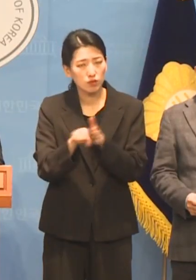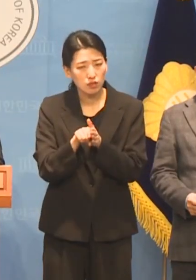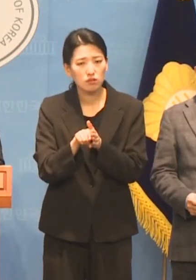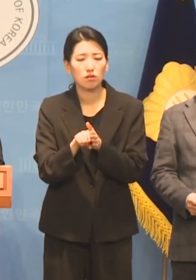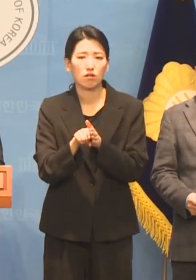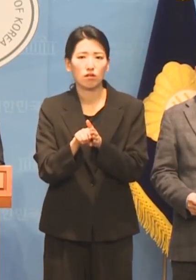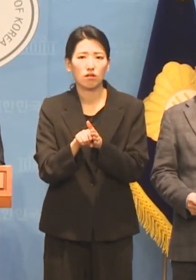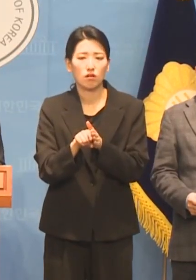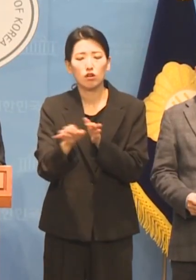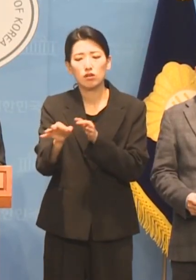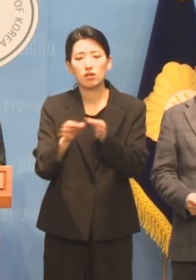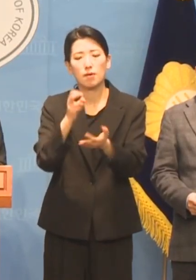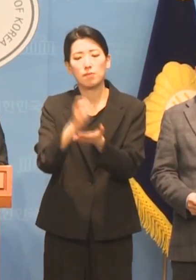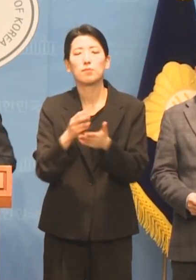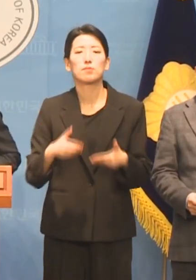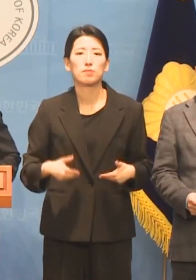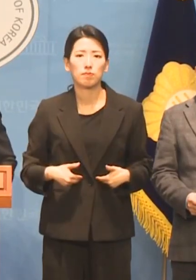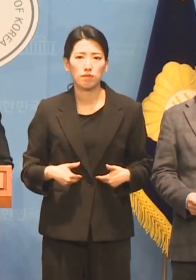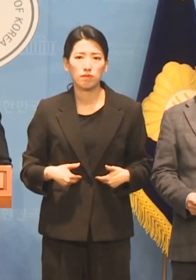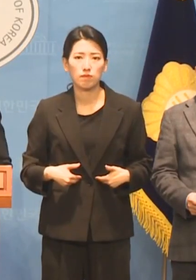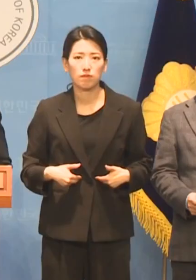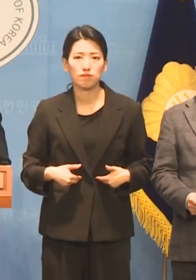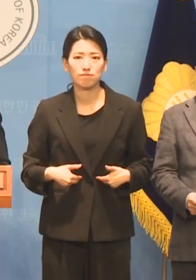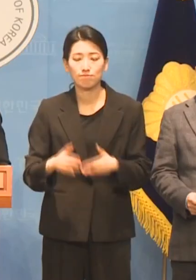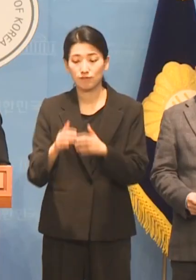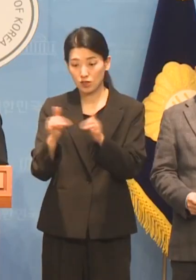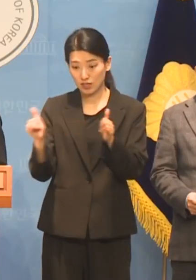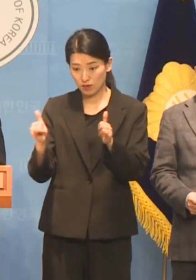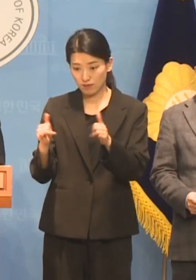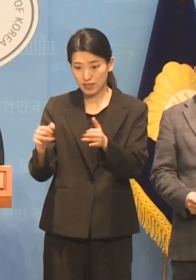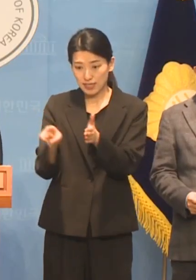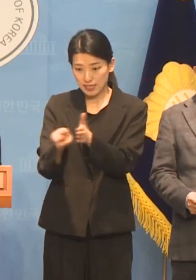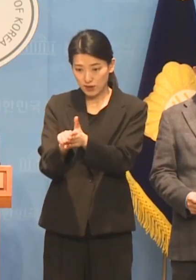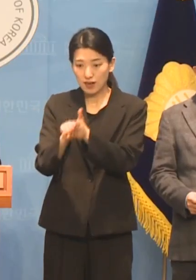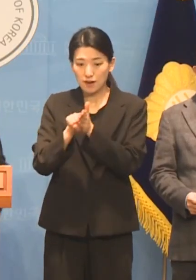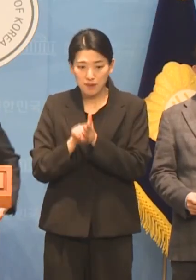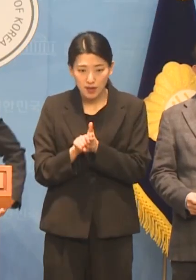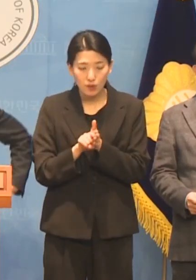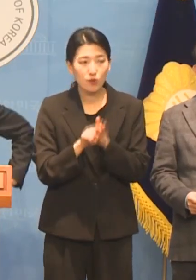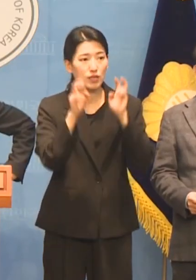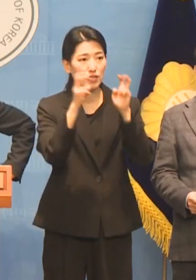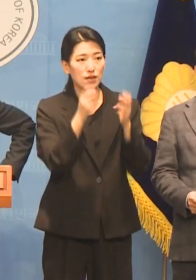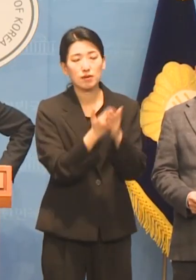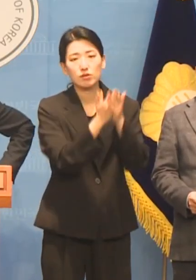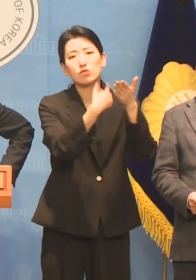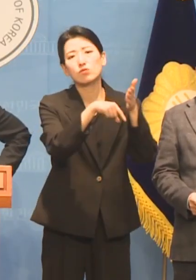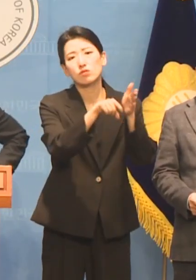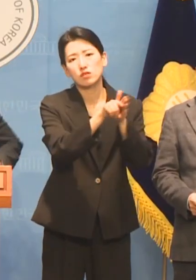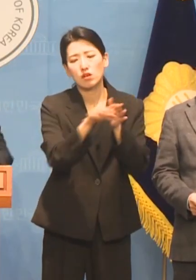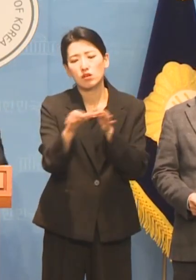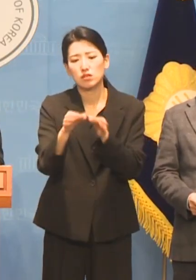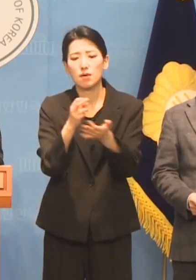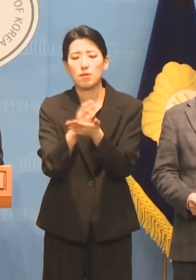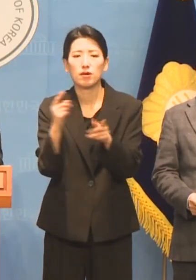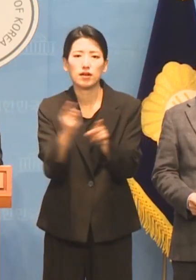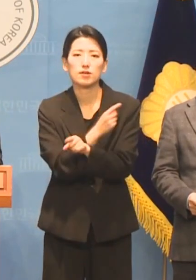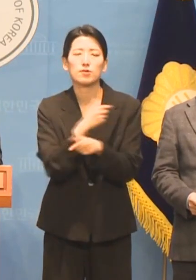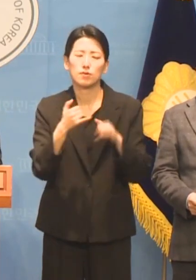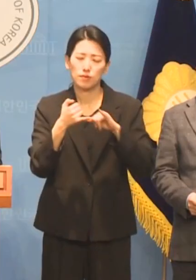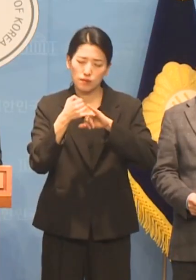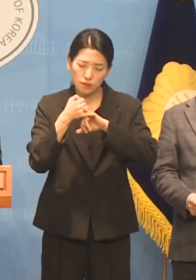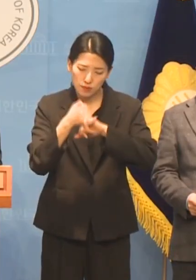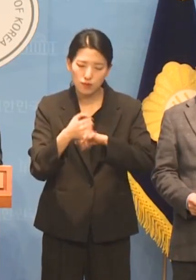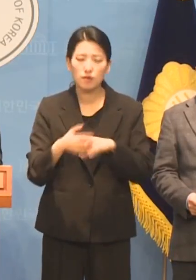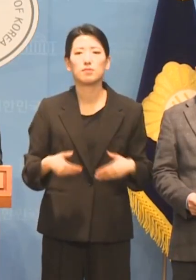살리고 투자자들의 신뢰를 회복하기 위해 할 수 있는 것은 다 해야 합니다. 지난 13일 국회 본회의를 통과한 상법